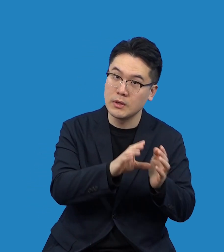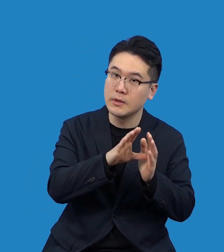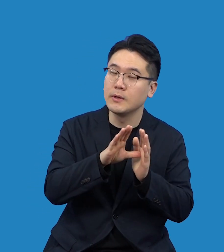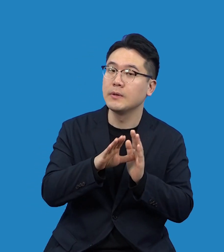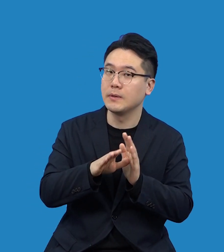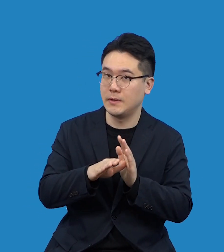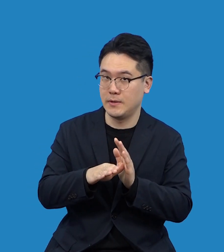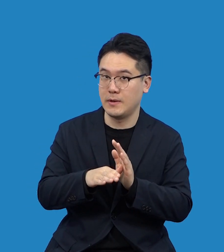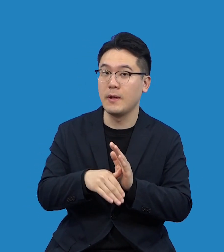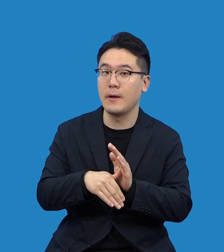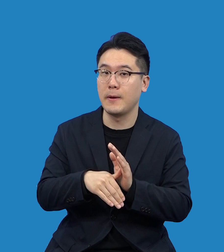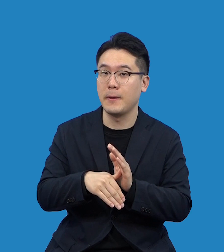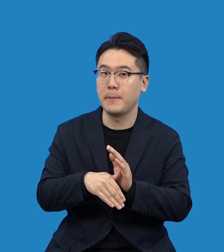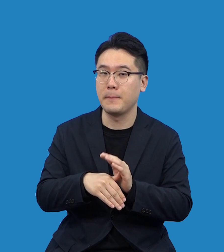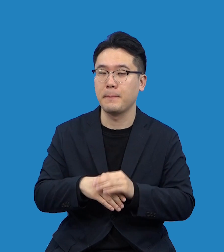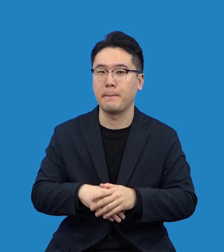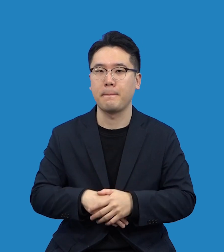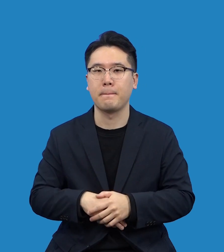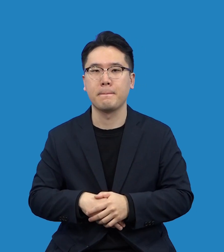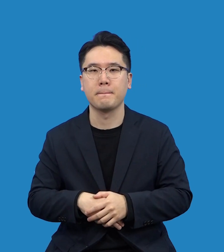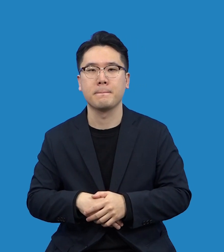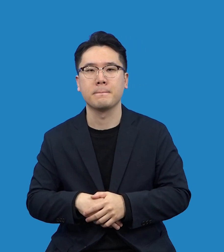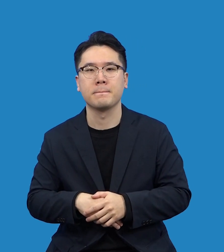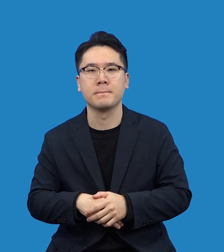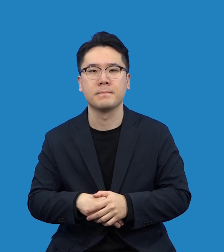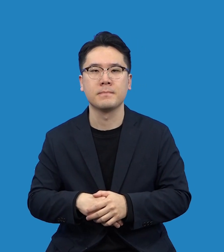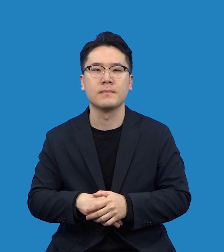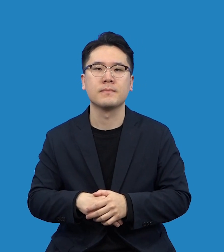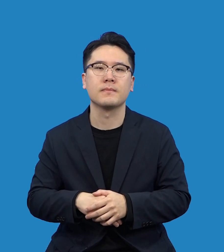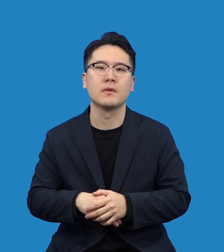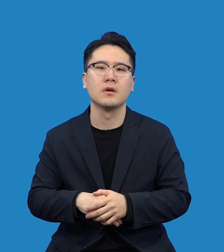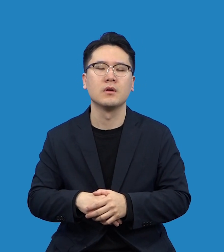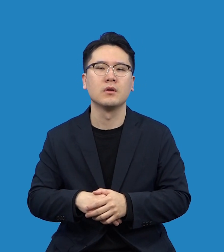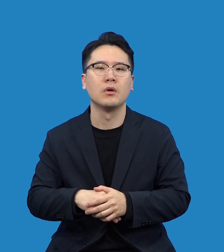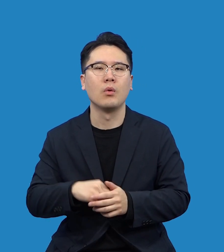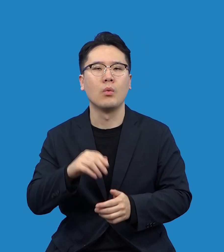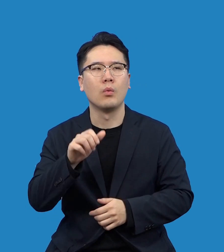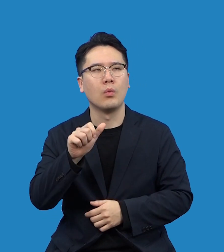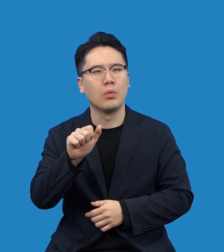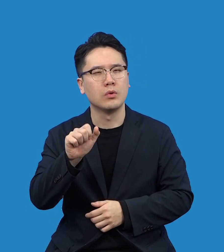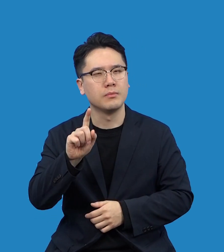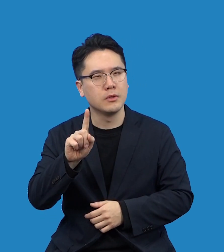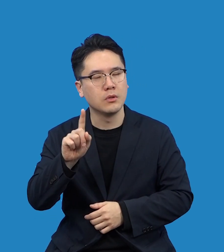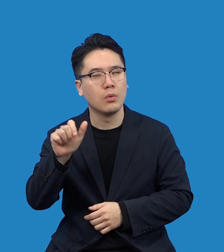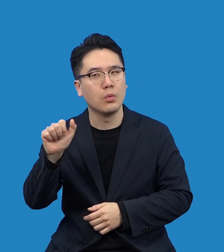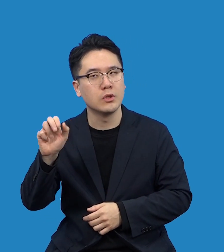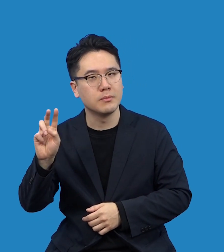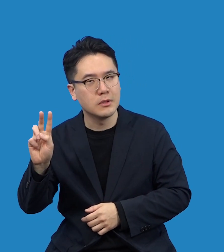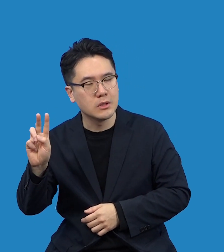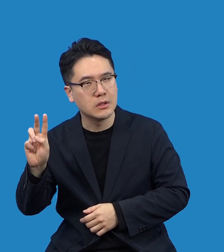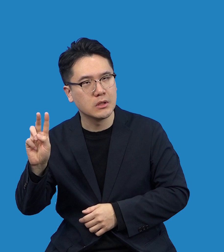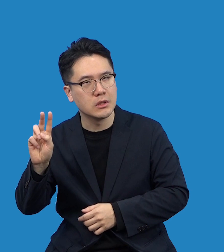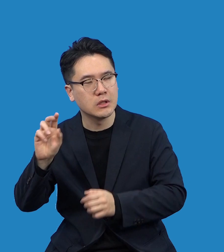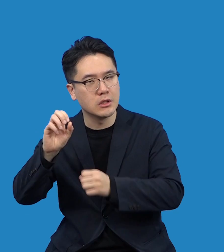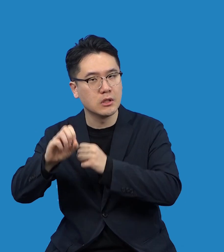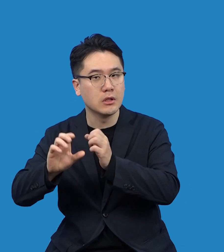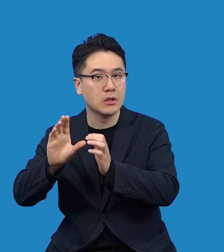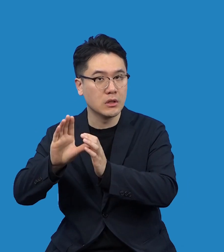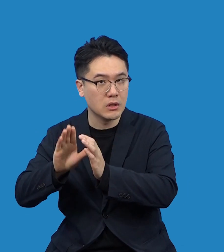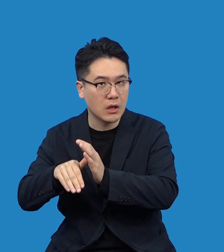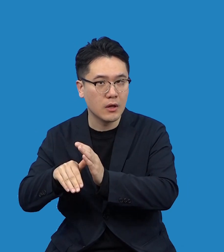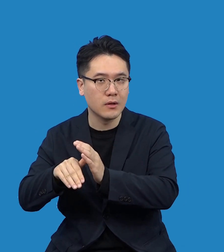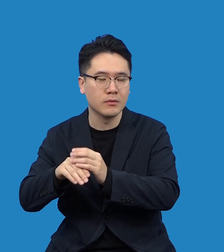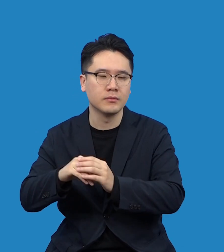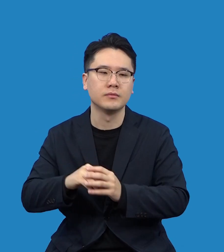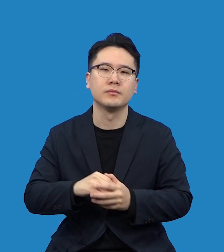전이지만 주 1세기 51년, 52년에 로마 제국 내에 특히